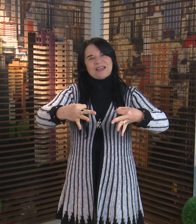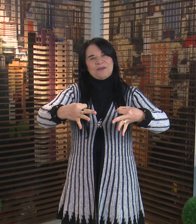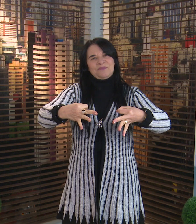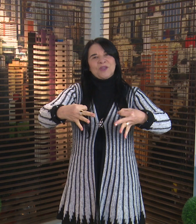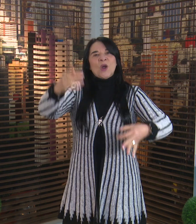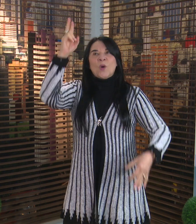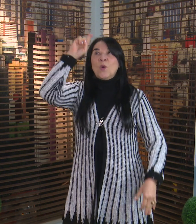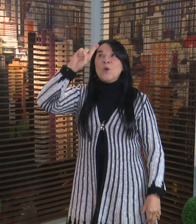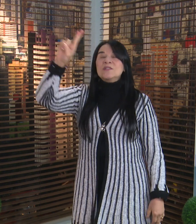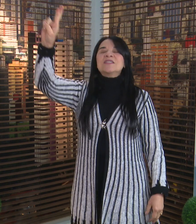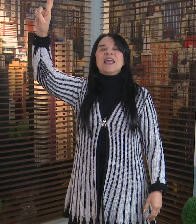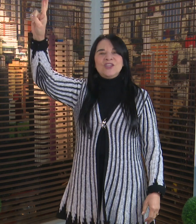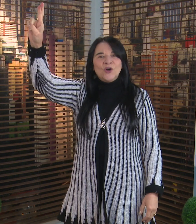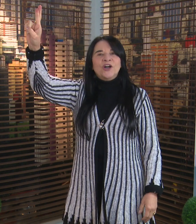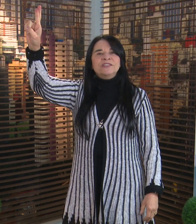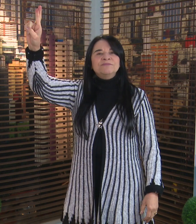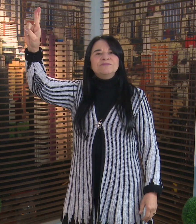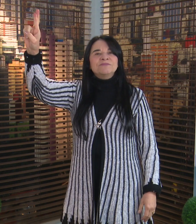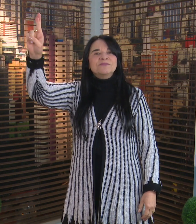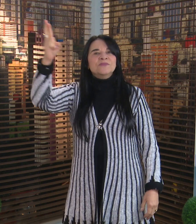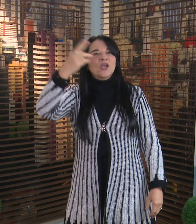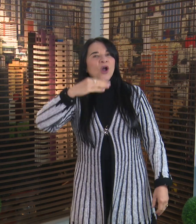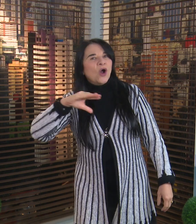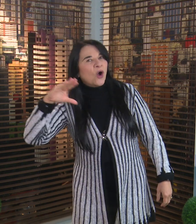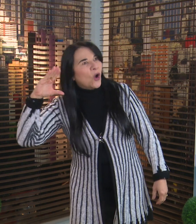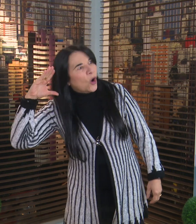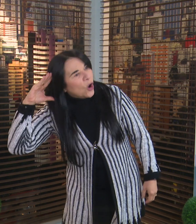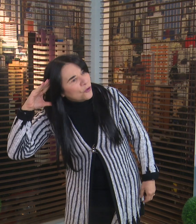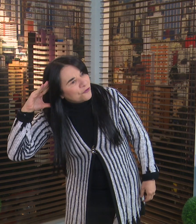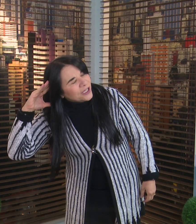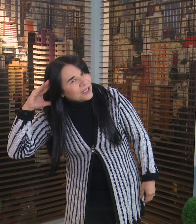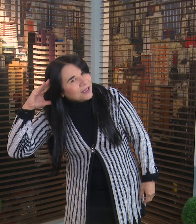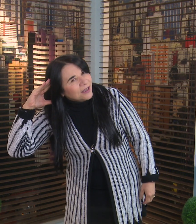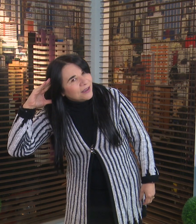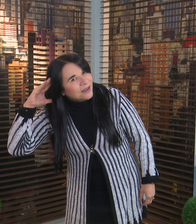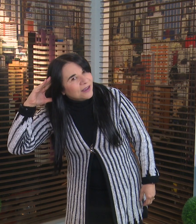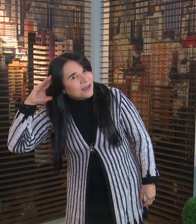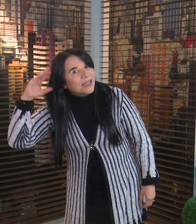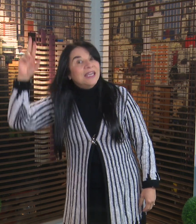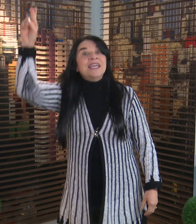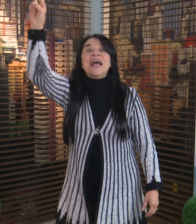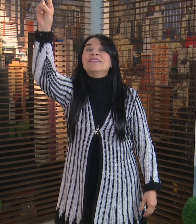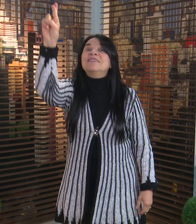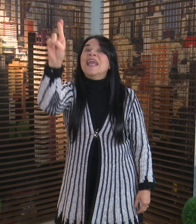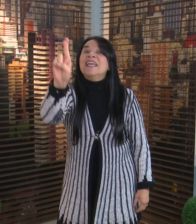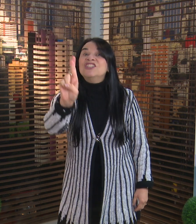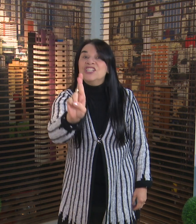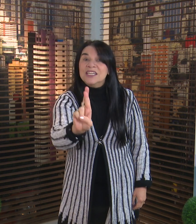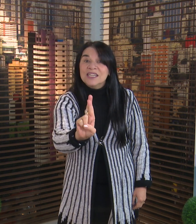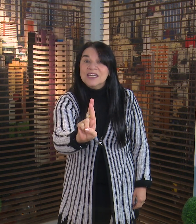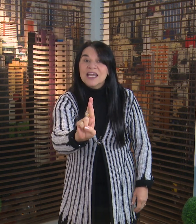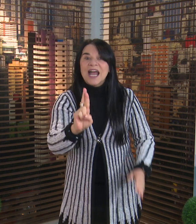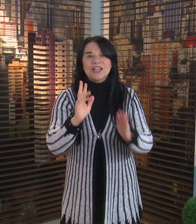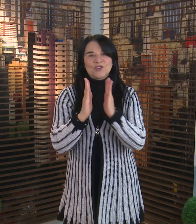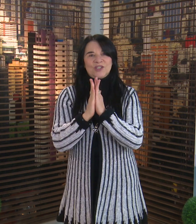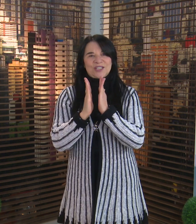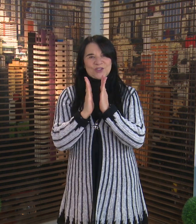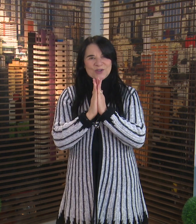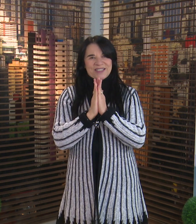certeza o Senhor ouve e atende as